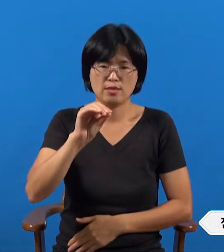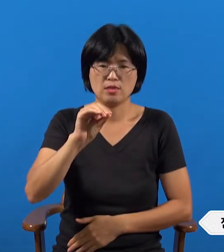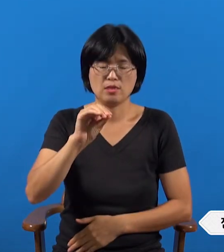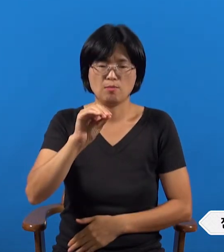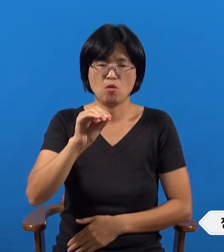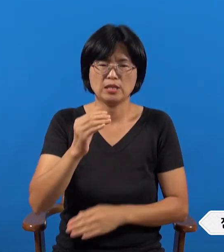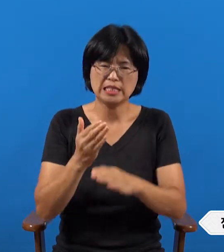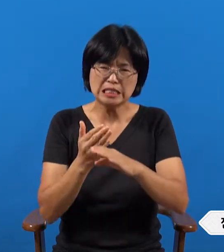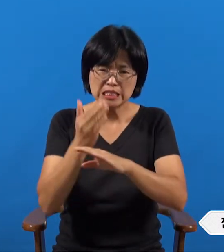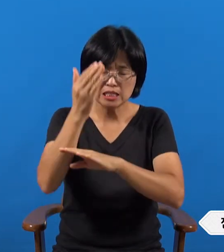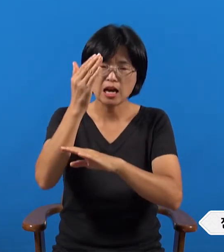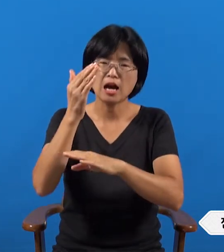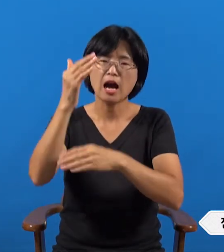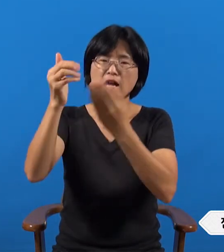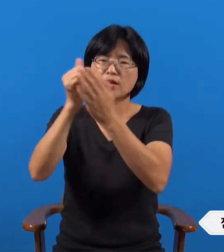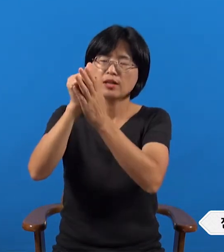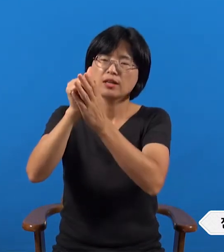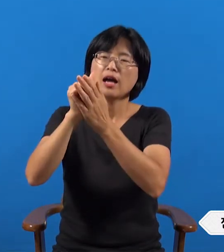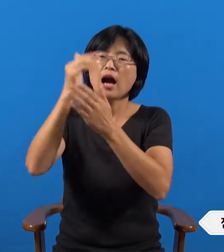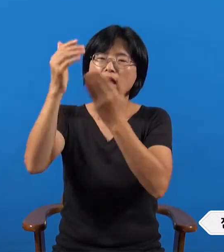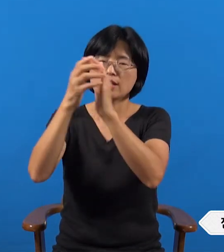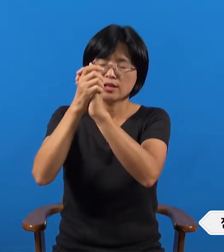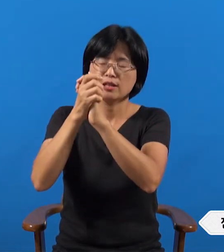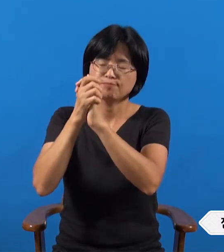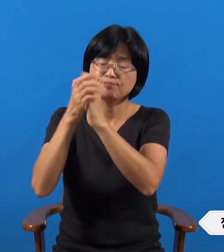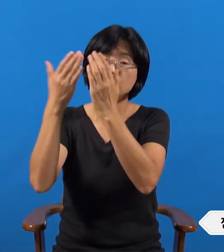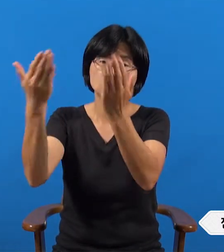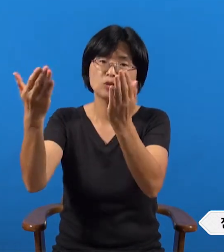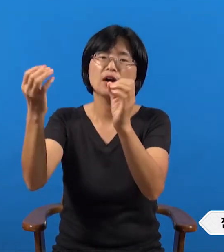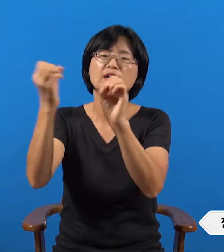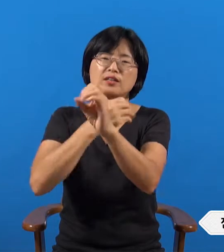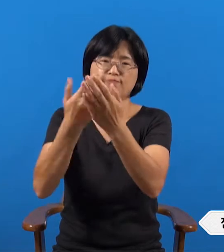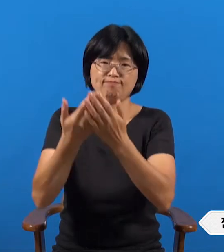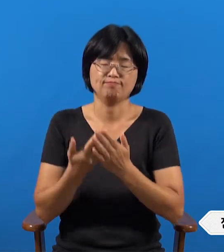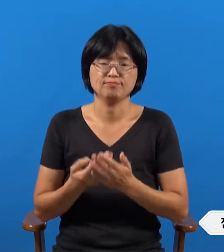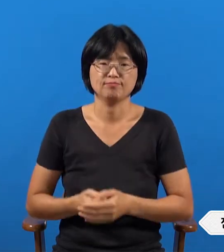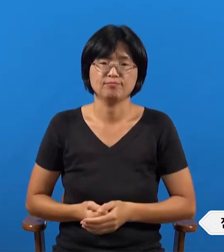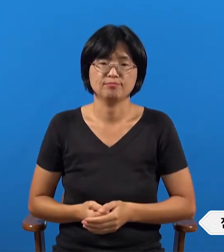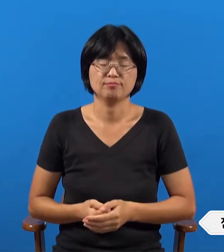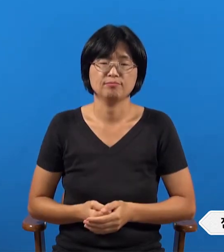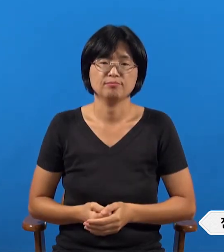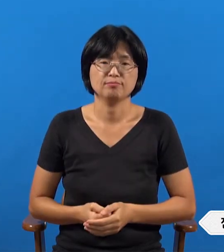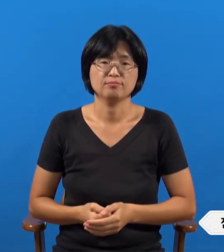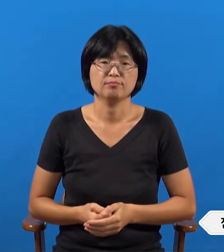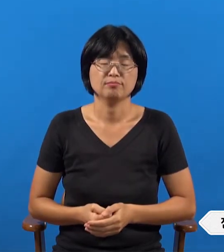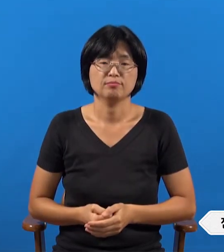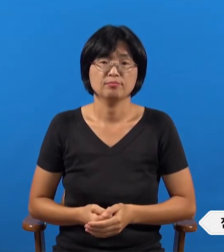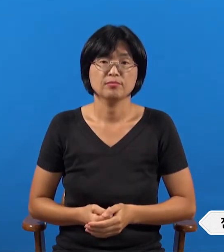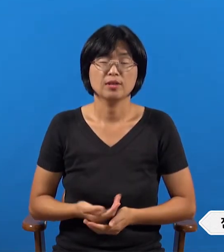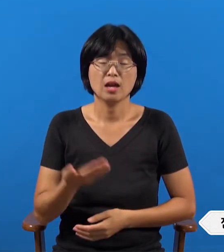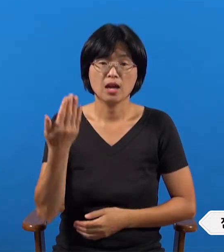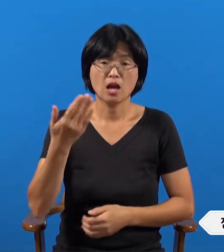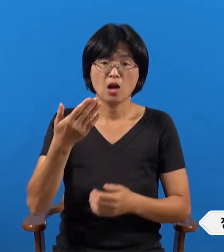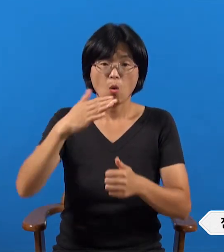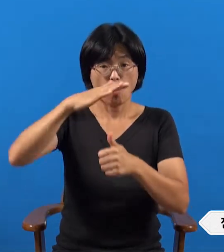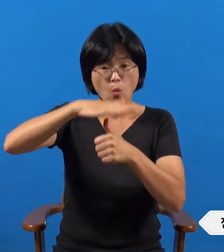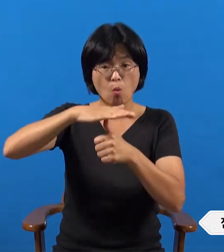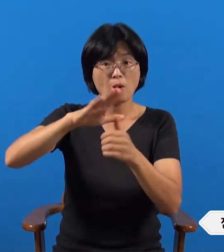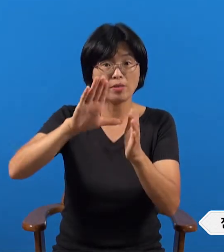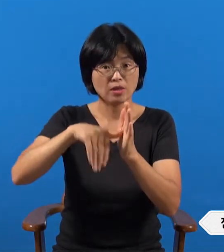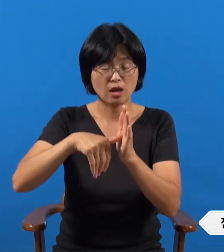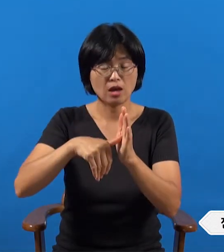3,000명의 고아들을 키웠던 고아의 아버지였습니다. 그런데 그가 어렸을 때는 몹시 불량한